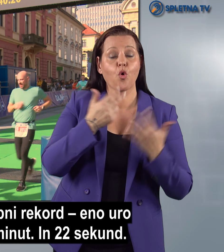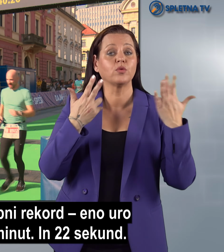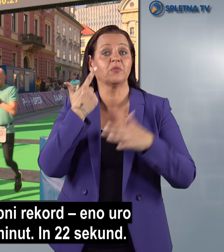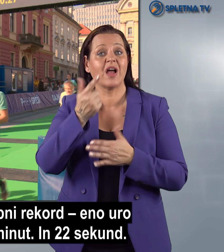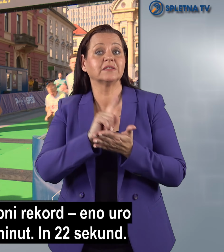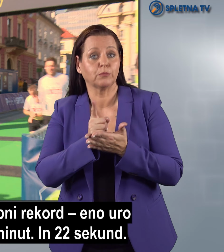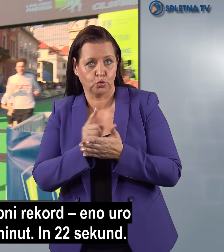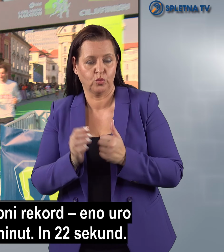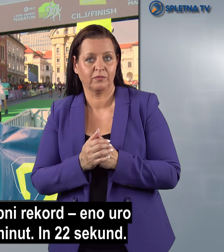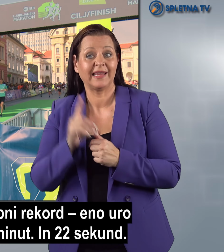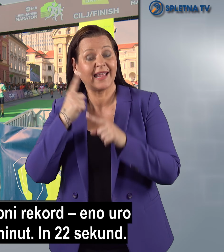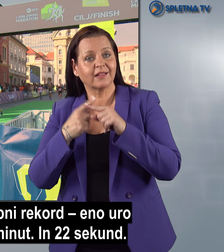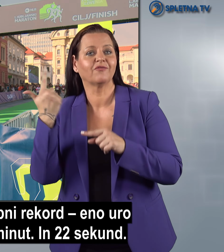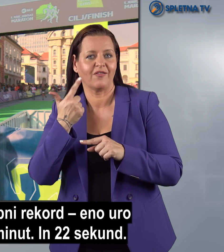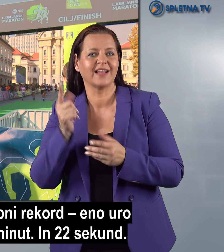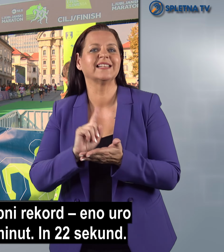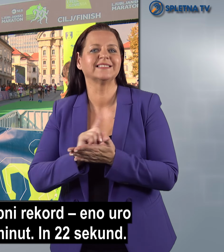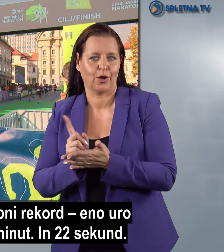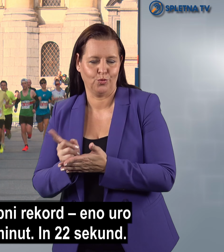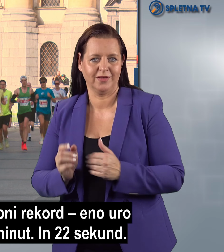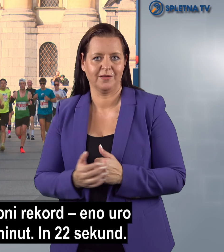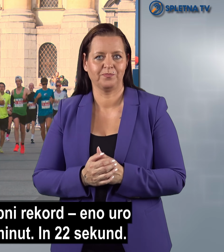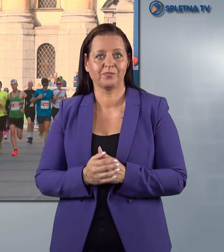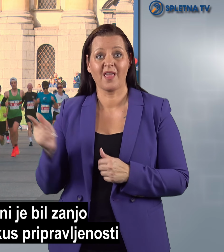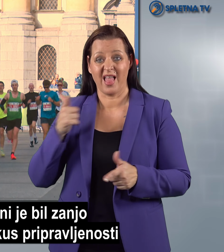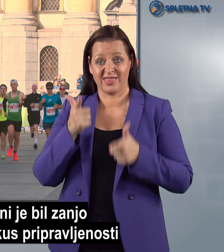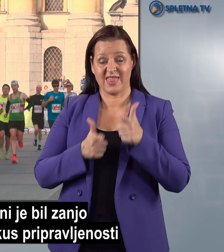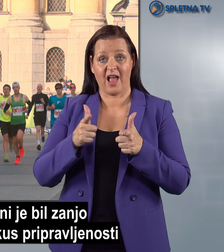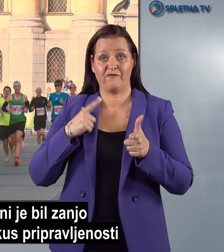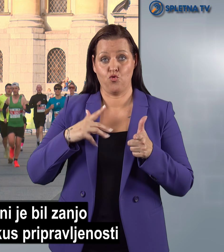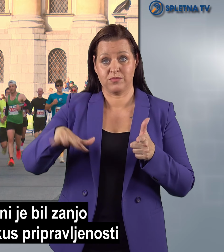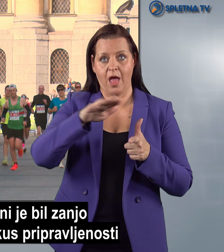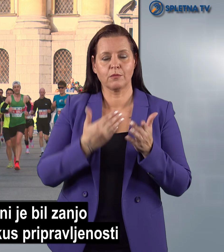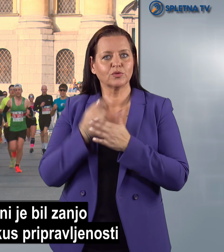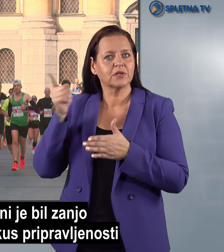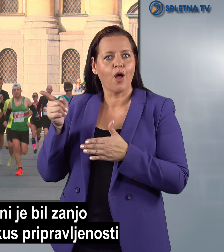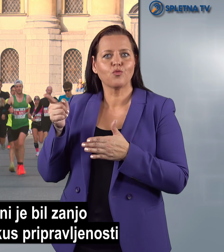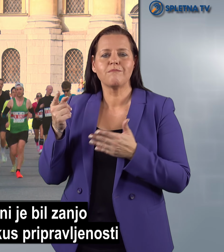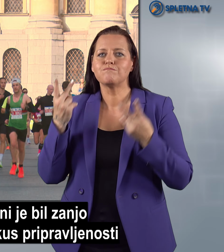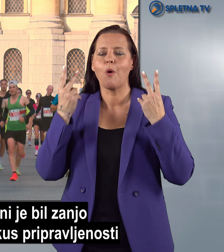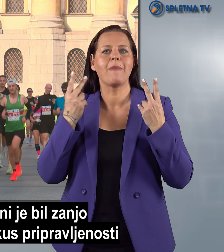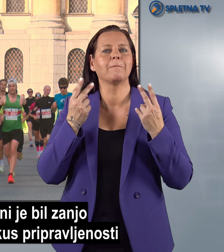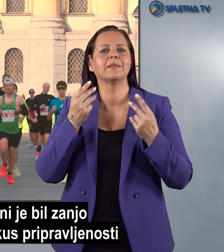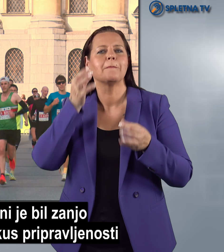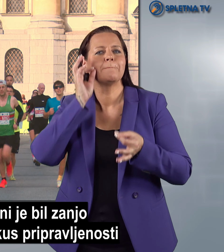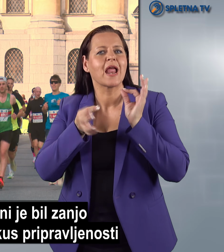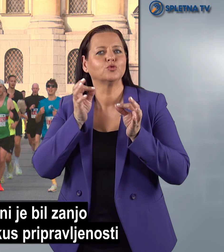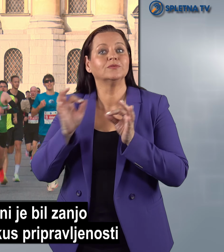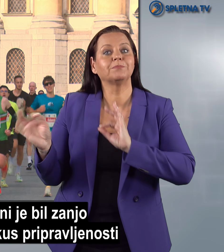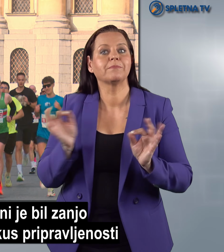in 28 minut in 22 sekund. Tek v Ljubljani je bil zanjo pomemben